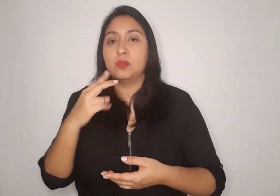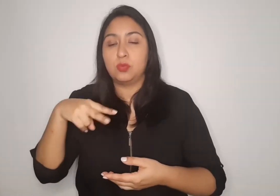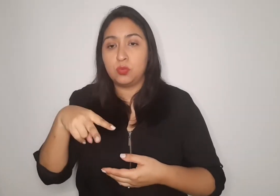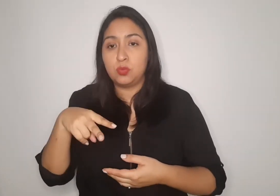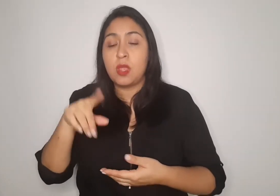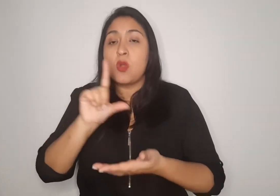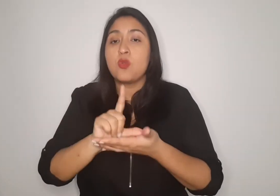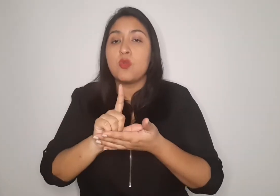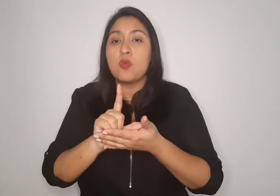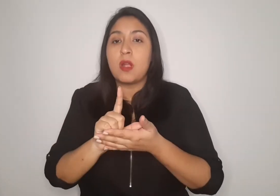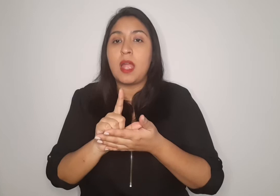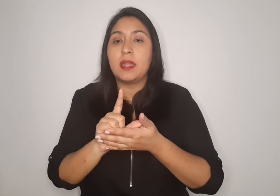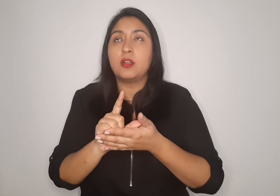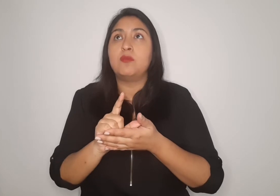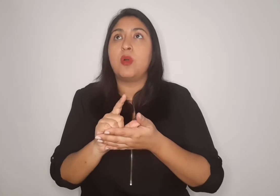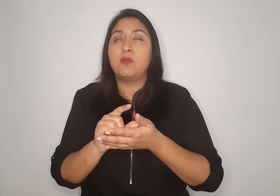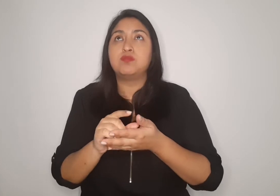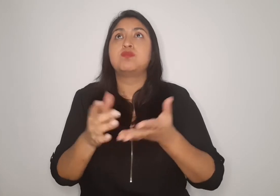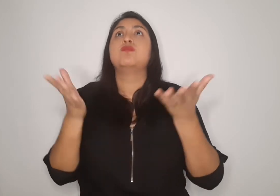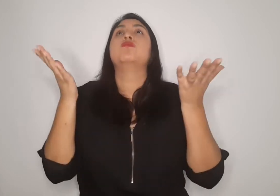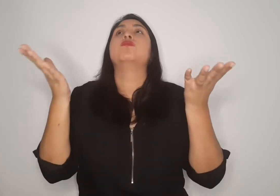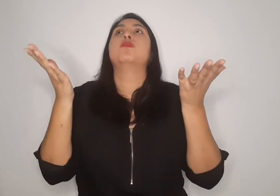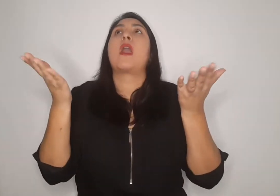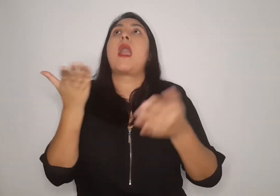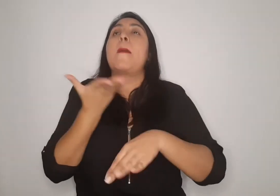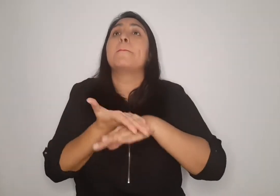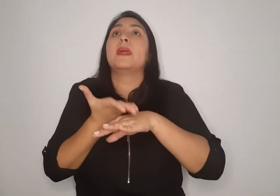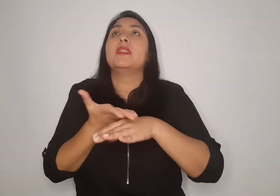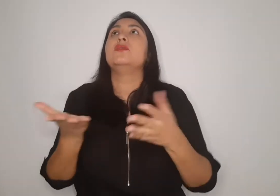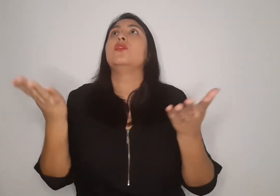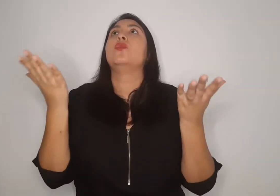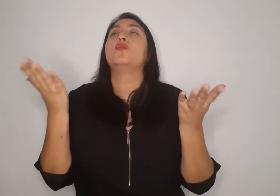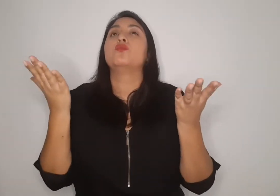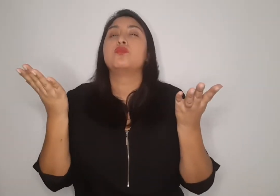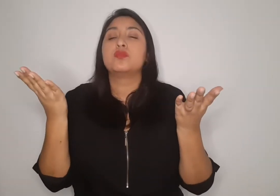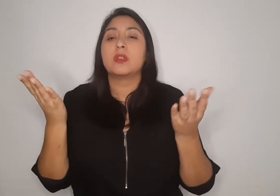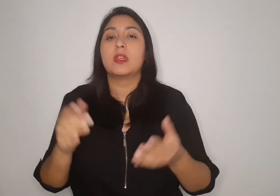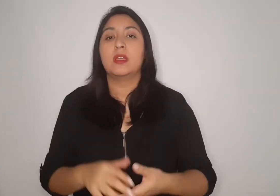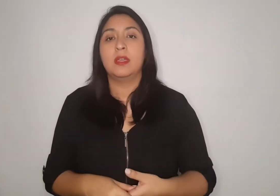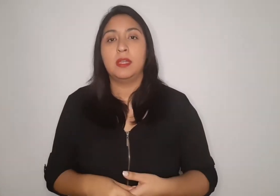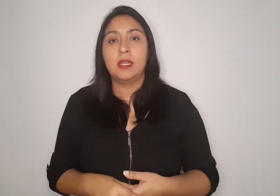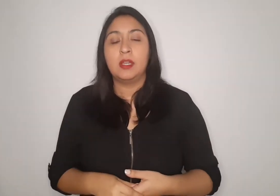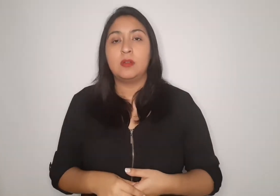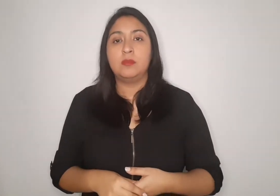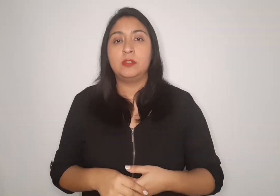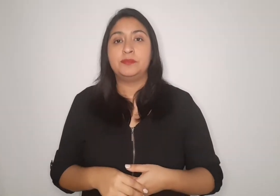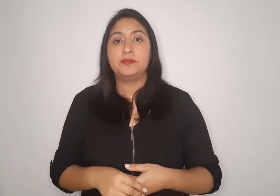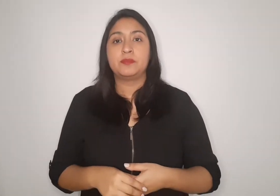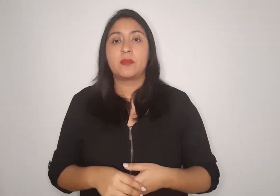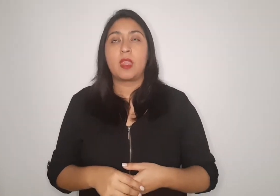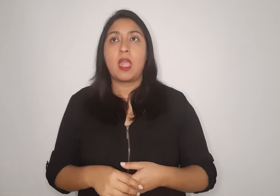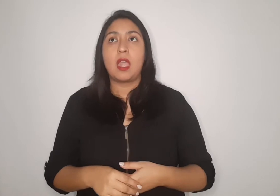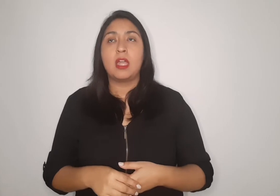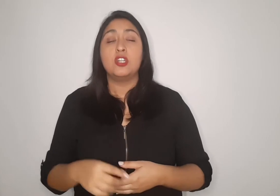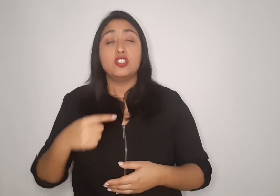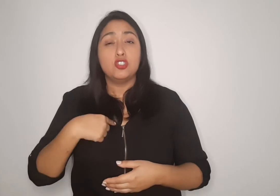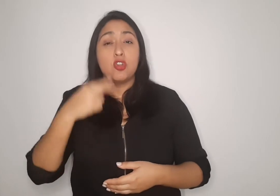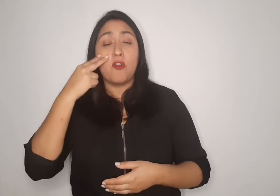de la oración, yo conformo esta instalación con estos objetos que están en suspensión, tal como los vi en mis sueños,